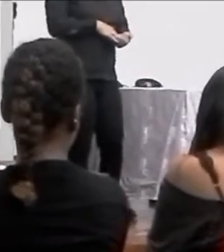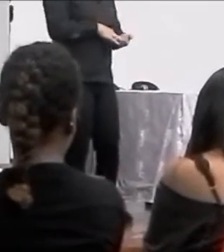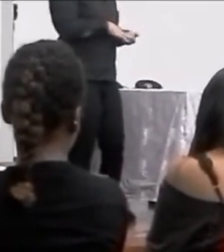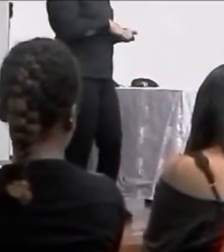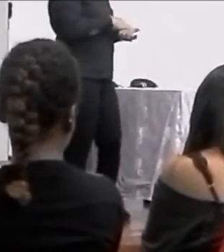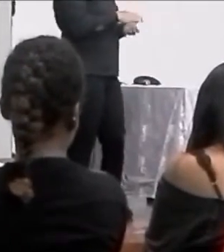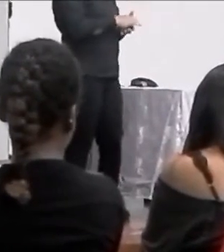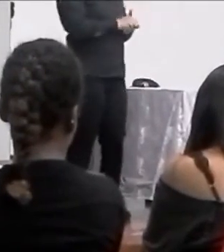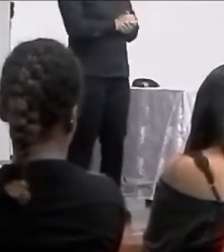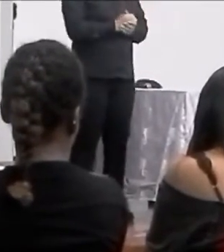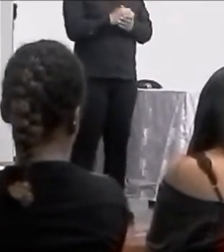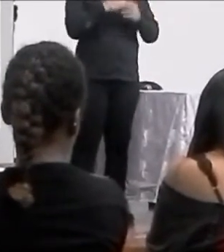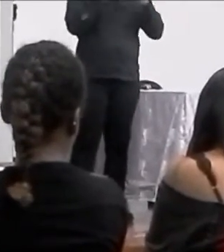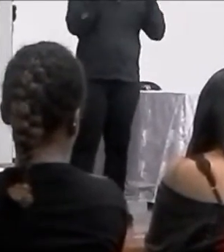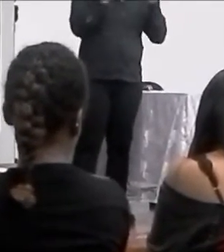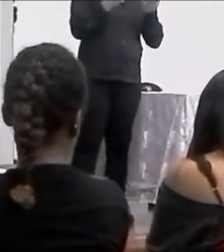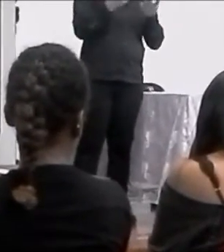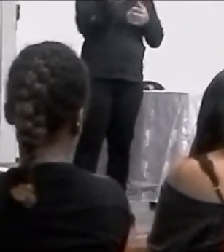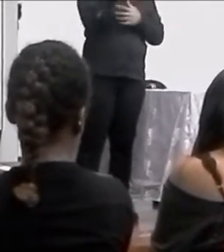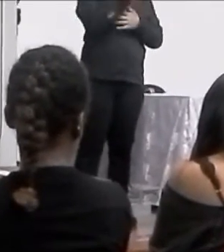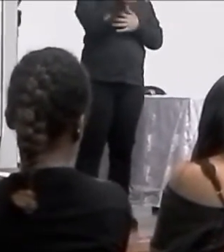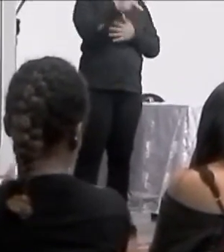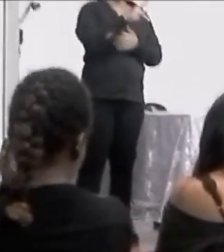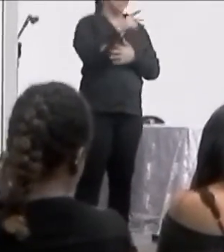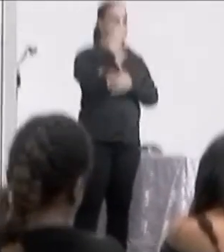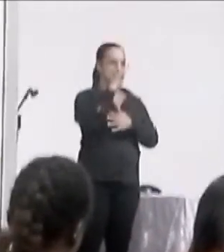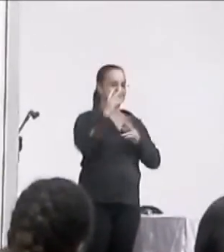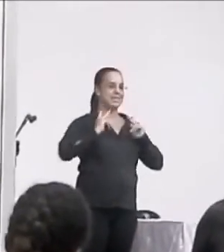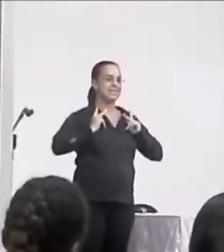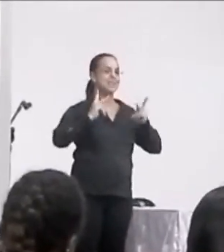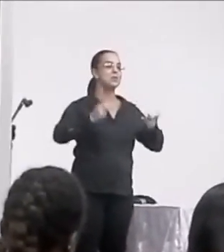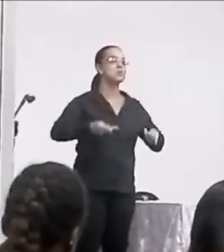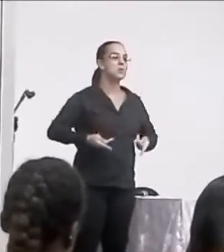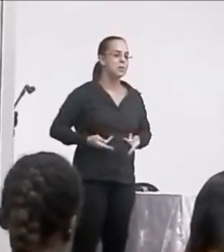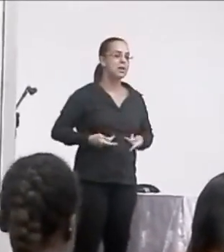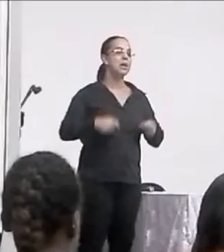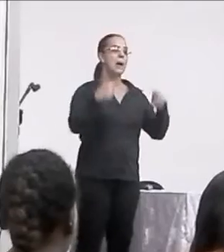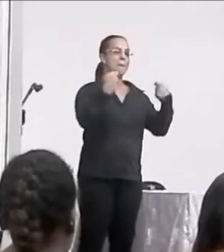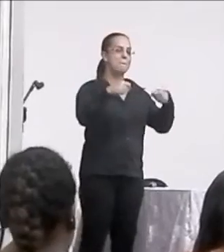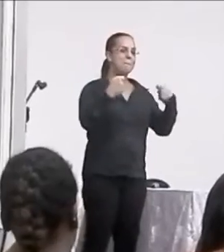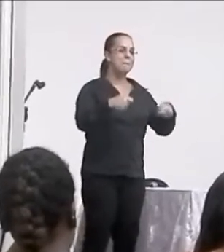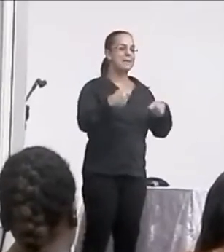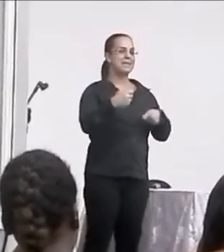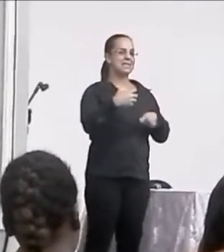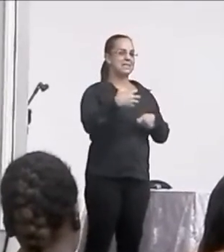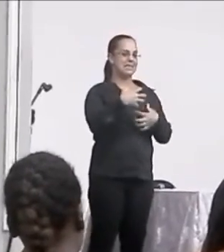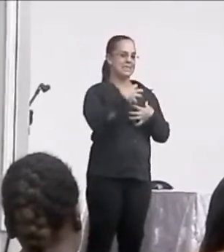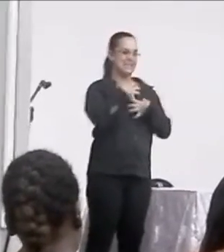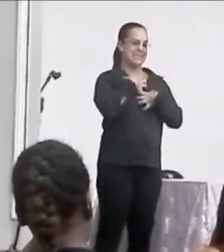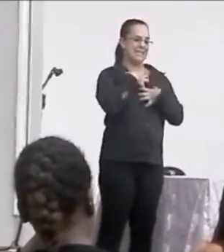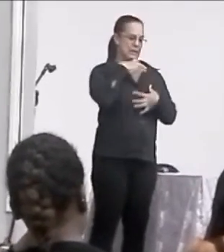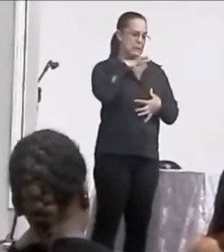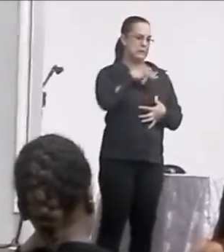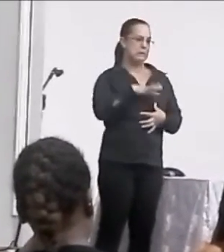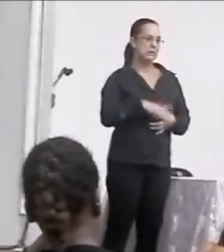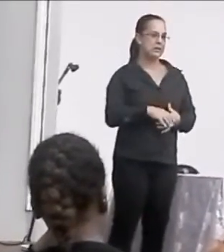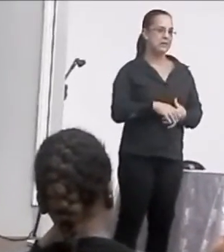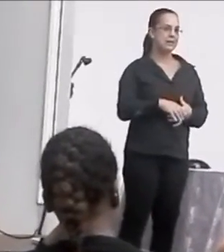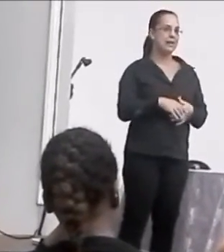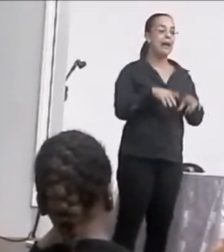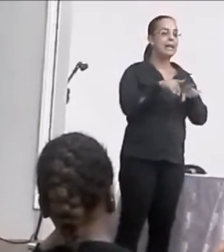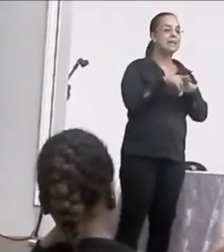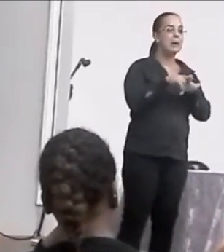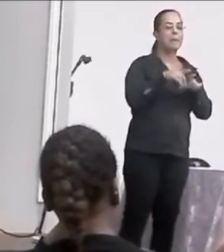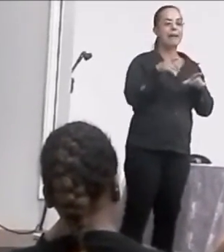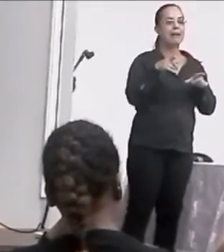Eu acho que é uma pessoa típica de ciências humanas, é cheio de sentimento e é contagioso com o seu sentimento,